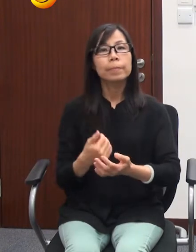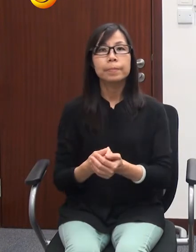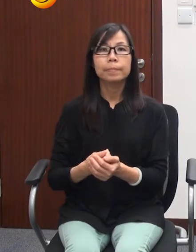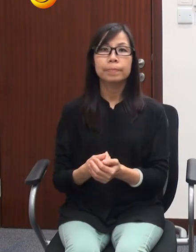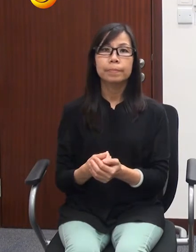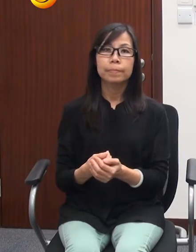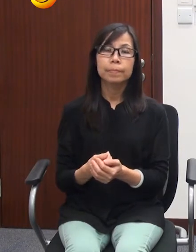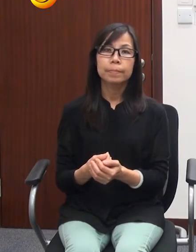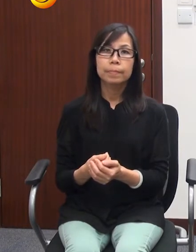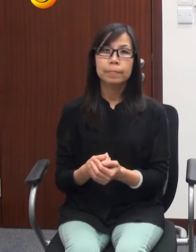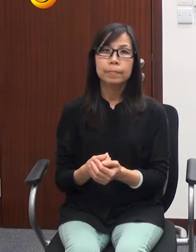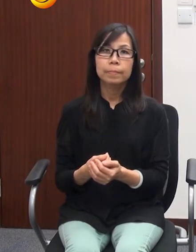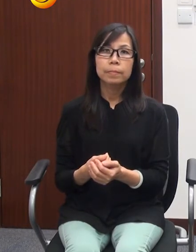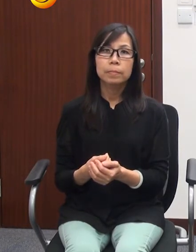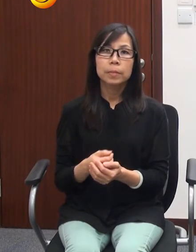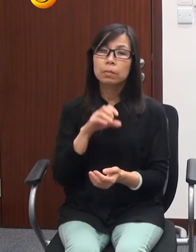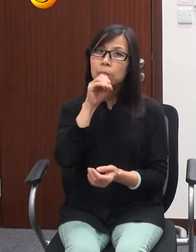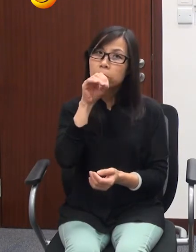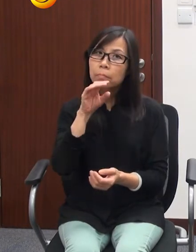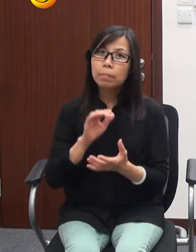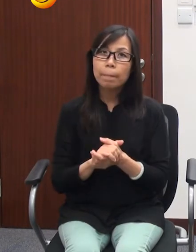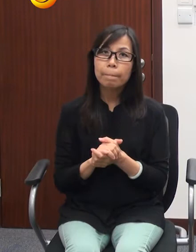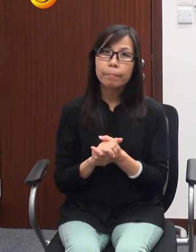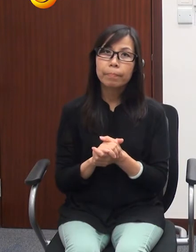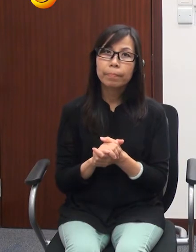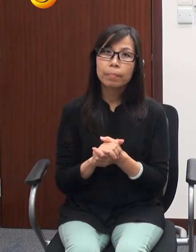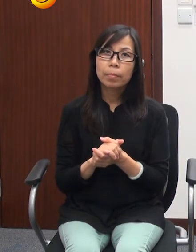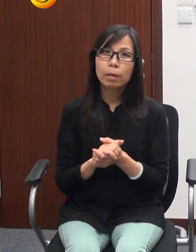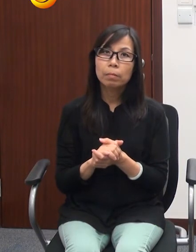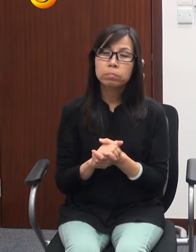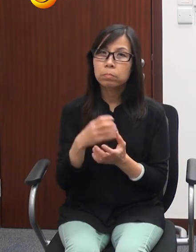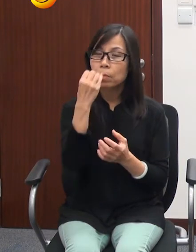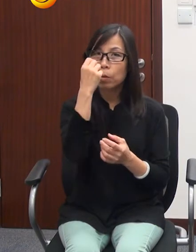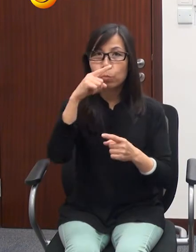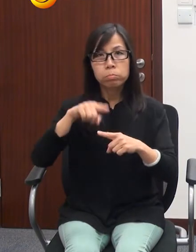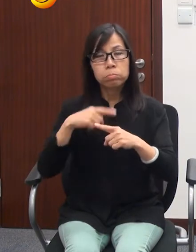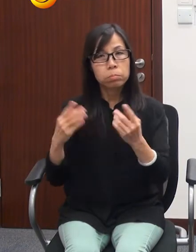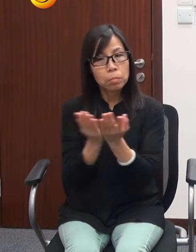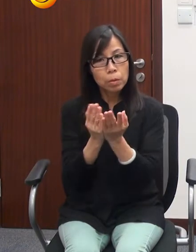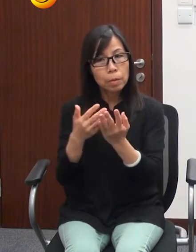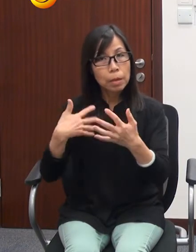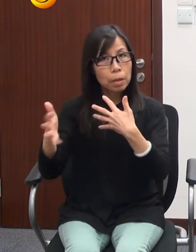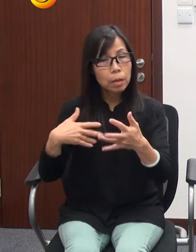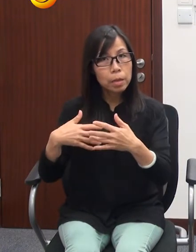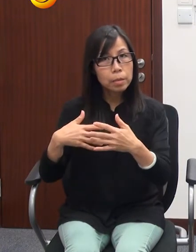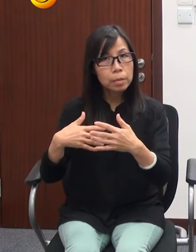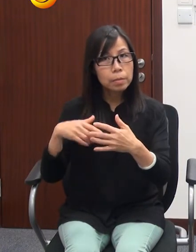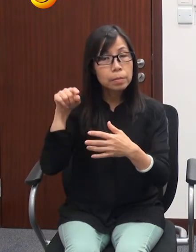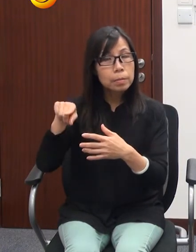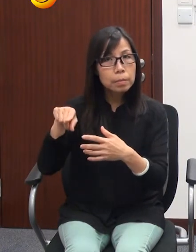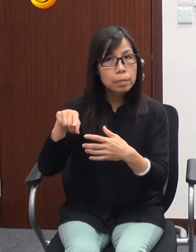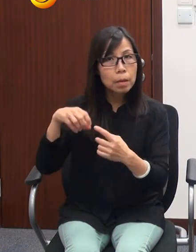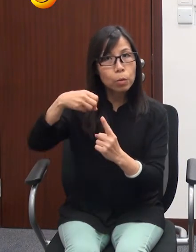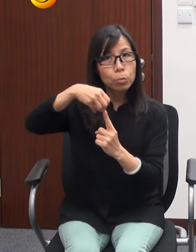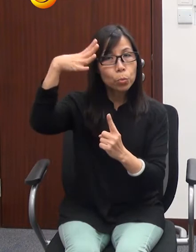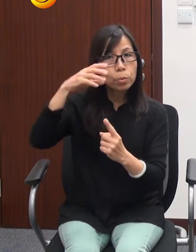實即係講翻港大呢件事咧，就係喺雨傘運動之後，